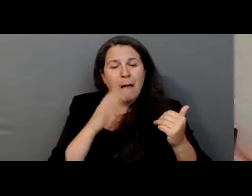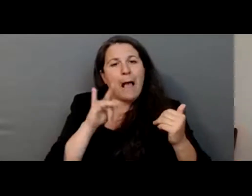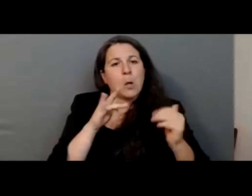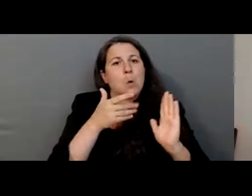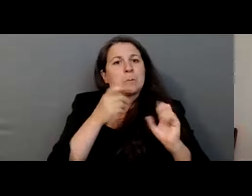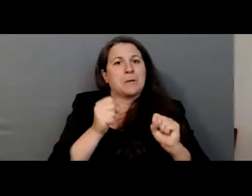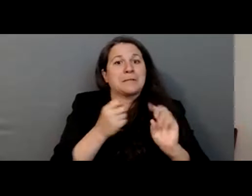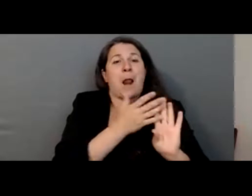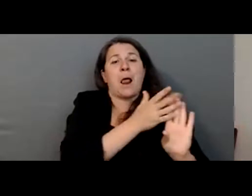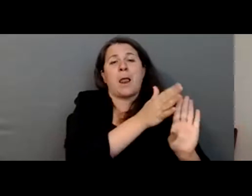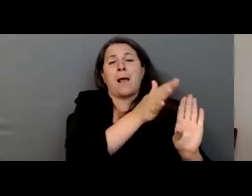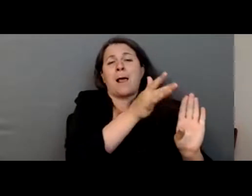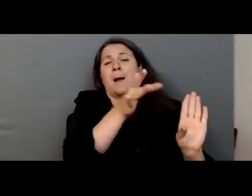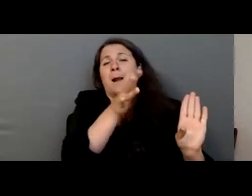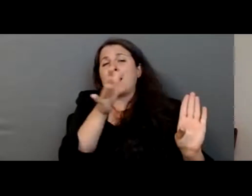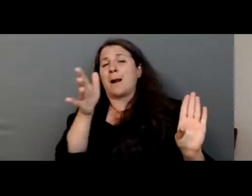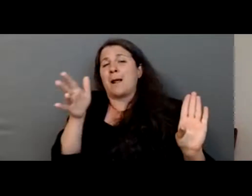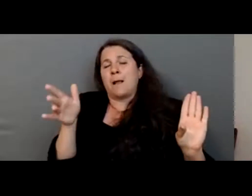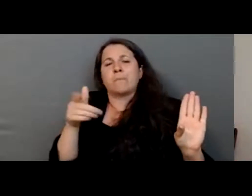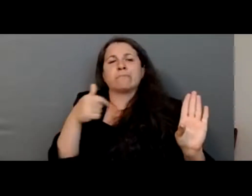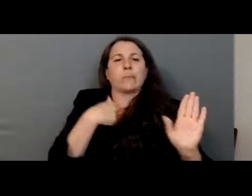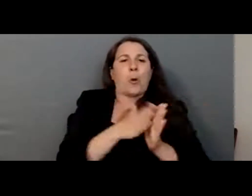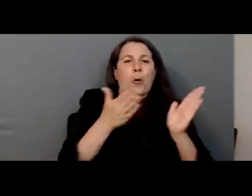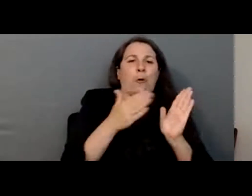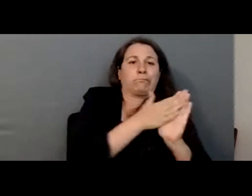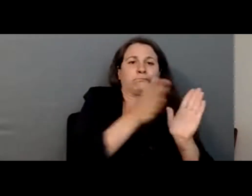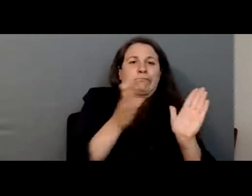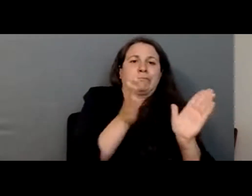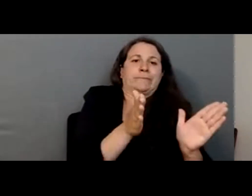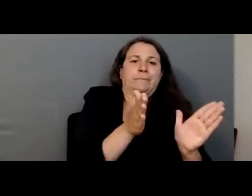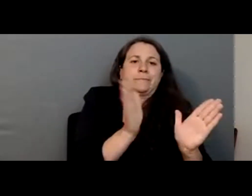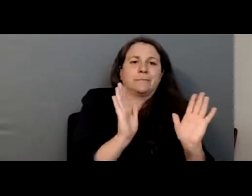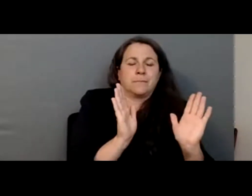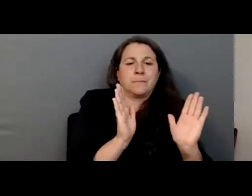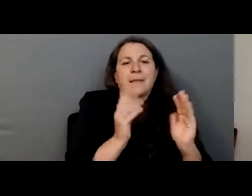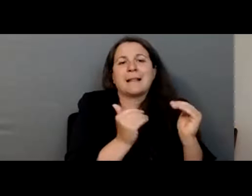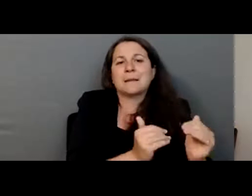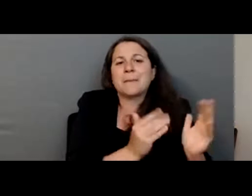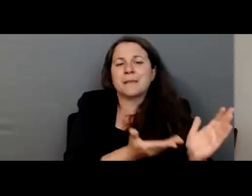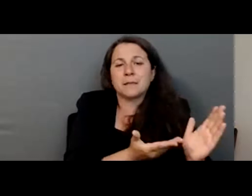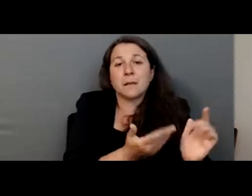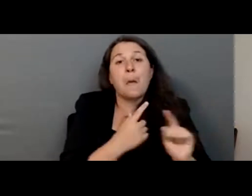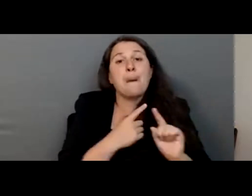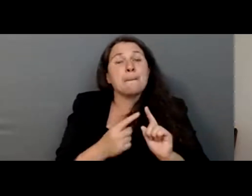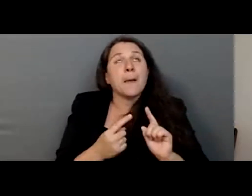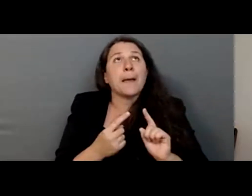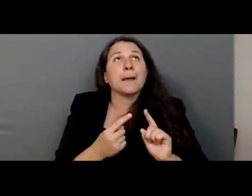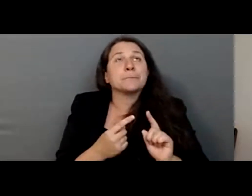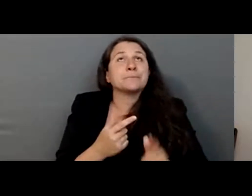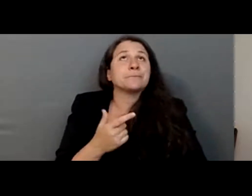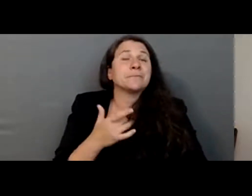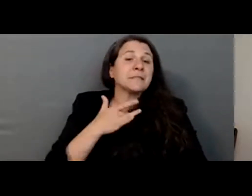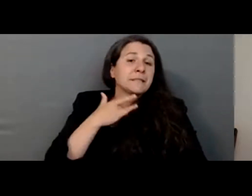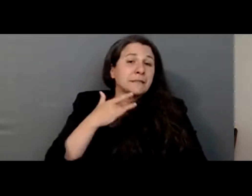paraître à premier regard. Mais en même temps, ce que... Pour ma part, en tout cas, j'en